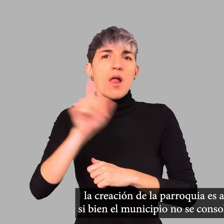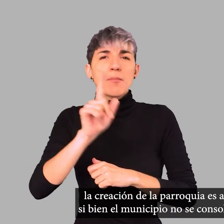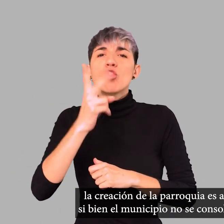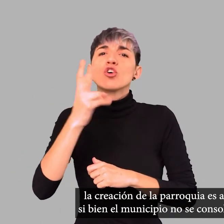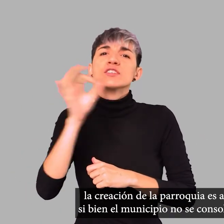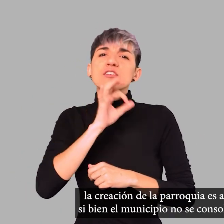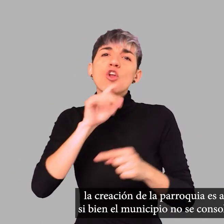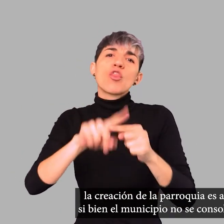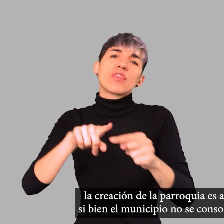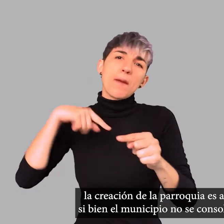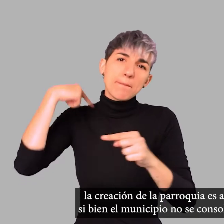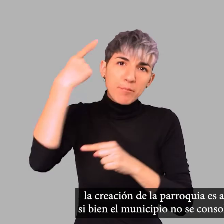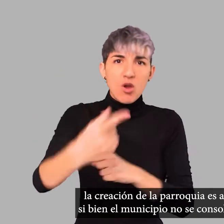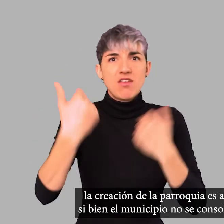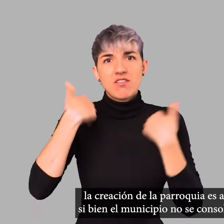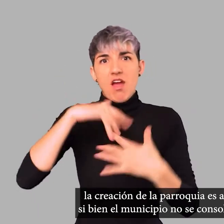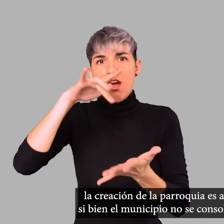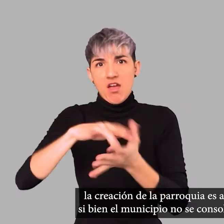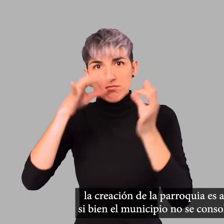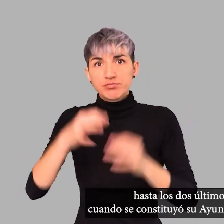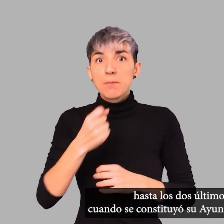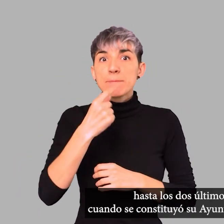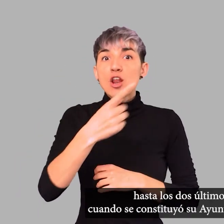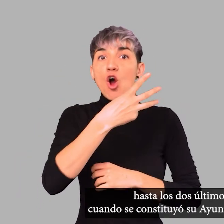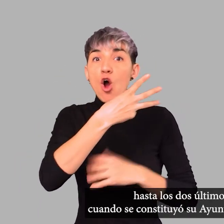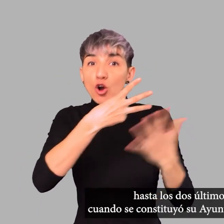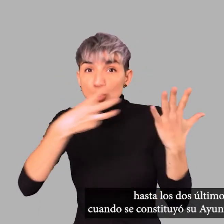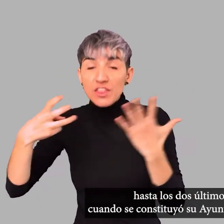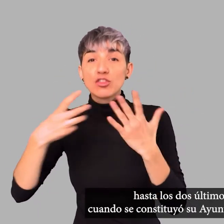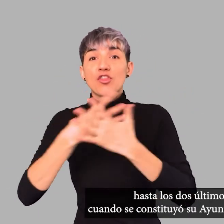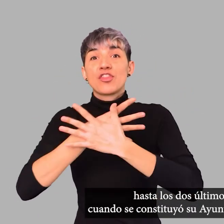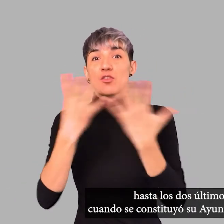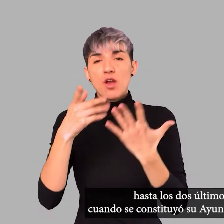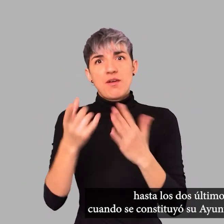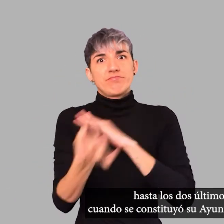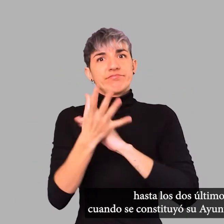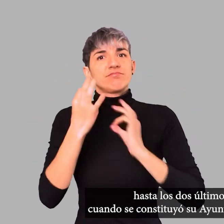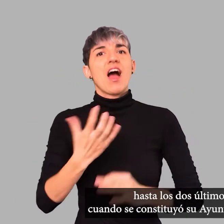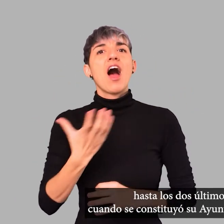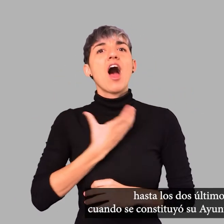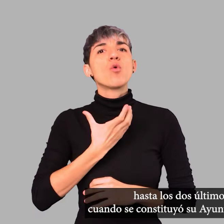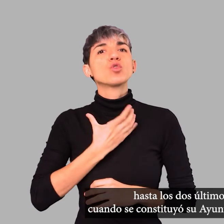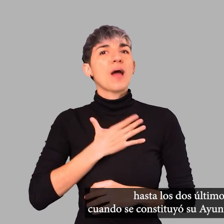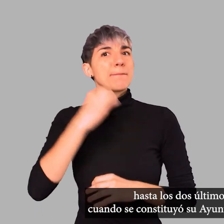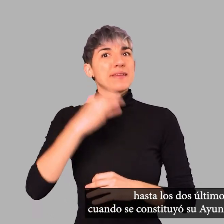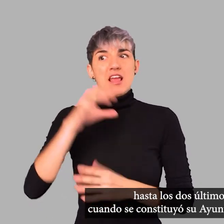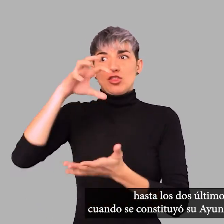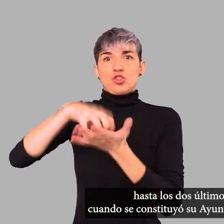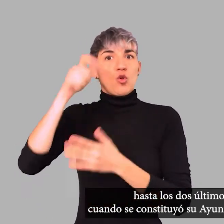hasta los dos últimos siglos, cuando se constituyó el ayuntamiento